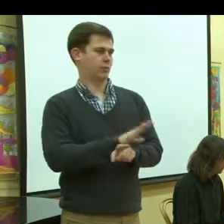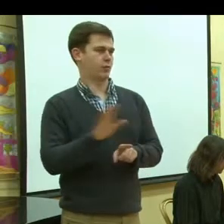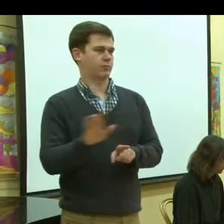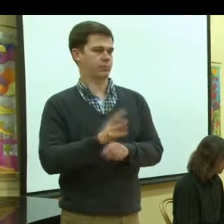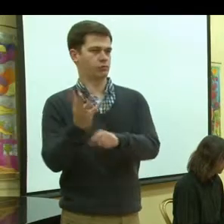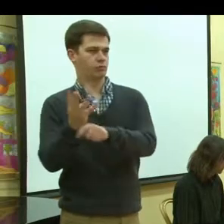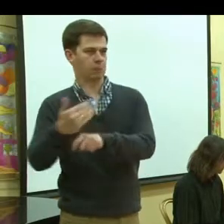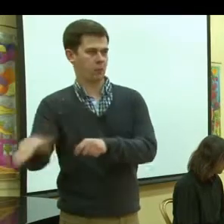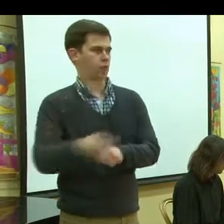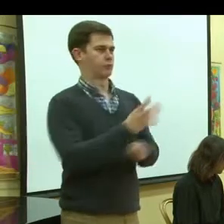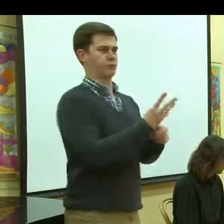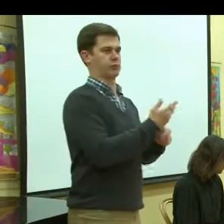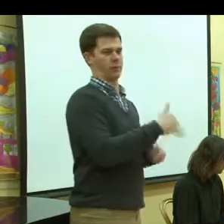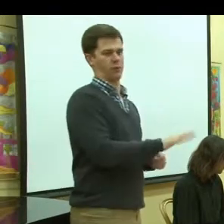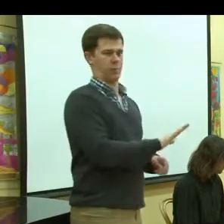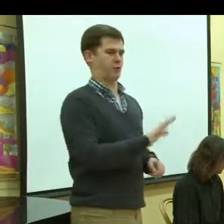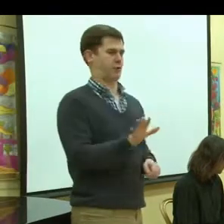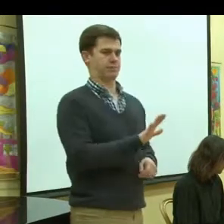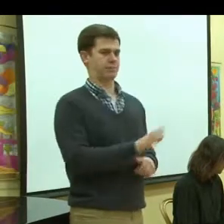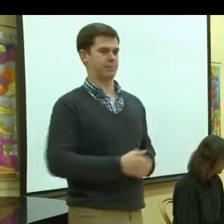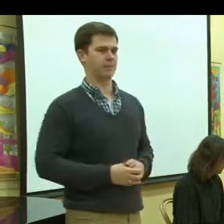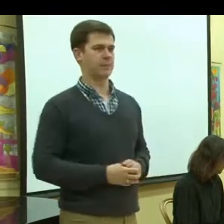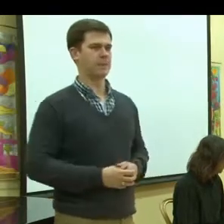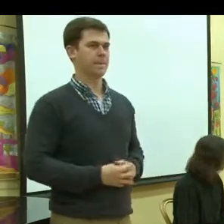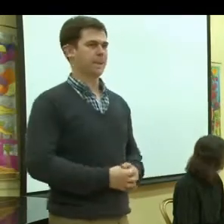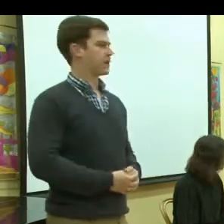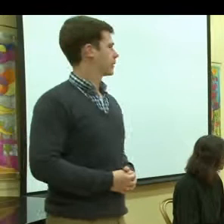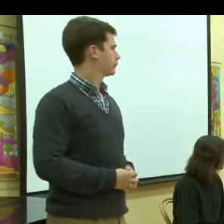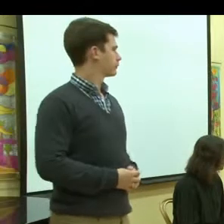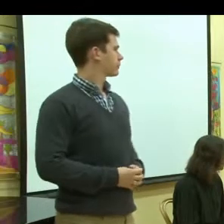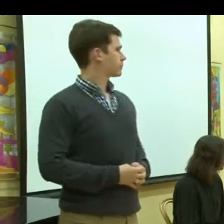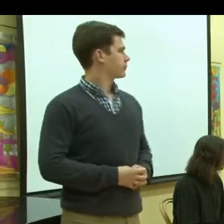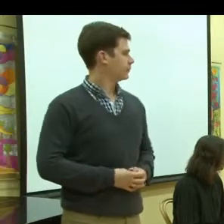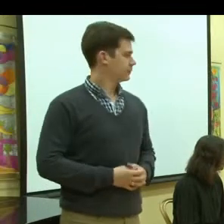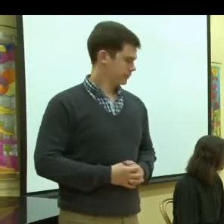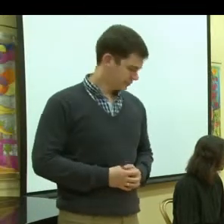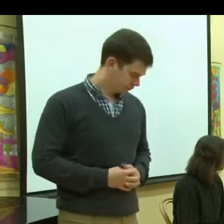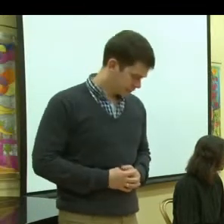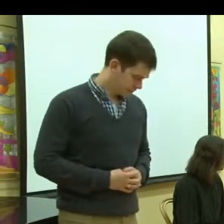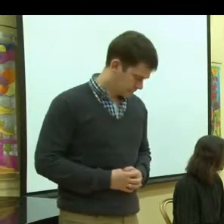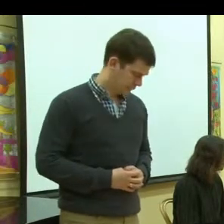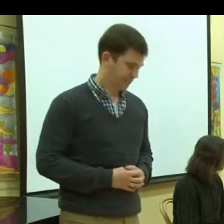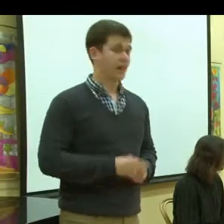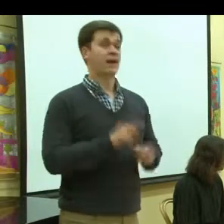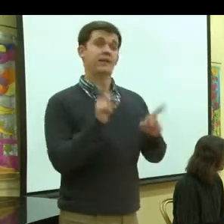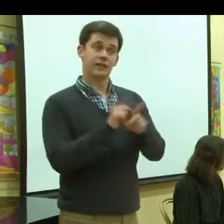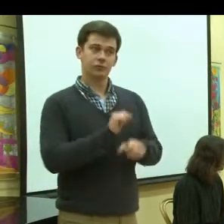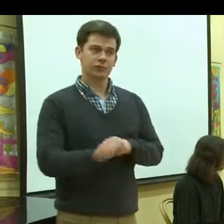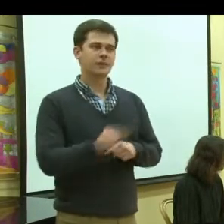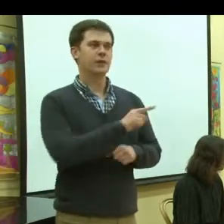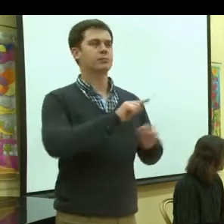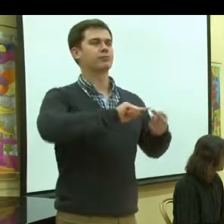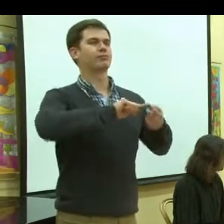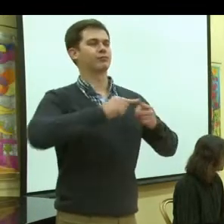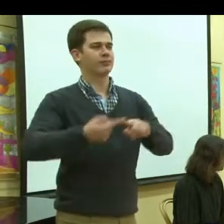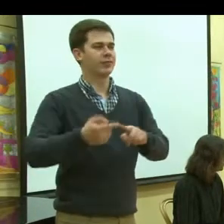los peruanos descienden de los incas, los mexicanos de los aztecas, los argentinos descienden de los barcos. Jest też takie powiedzenie,